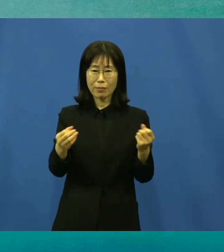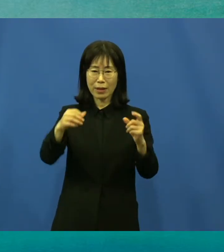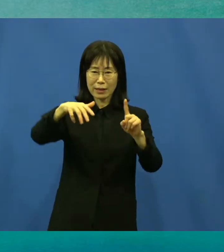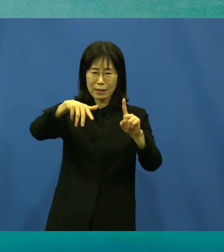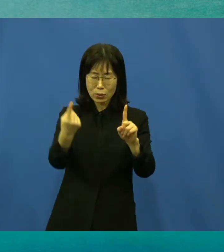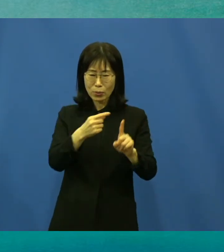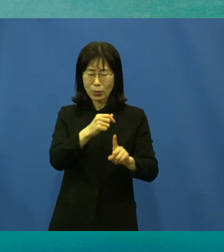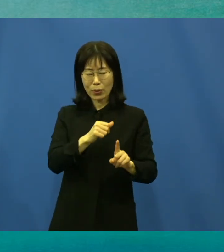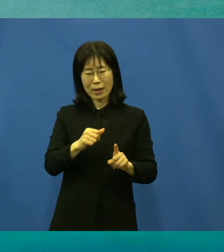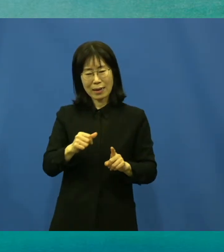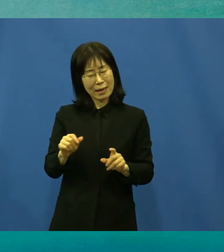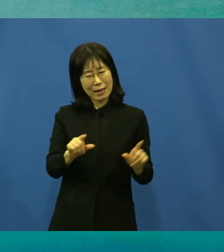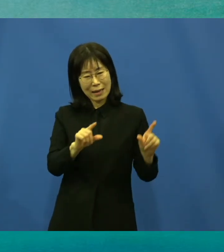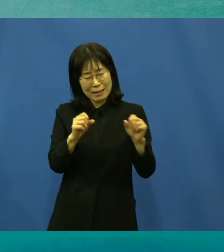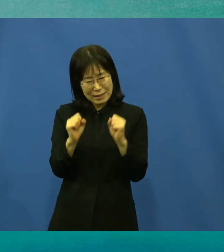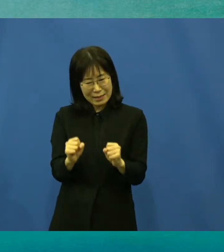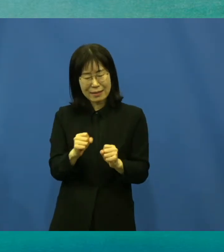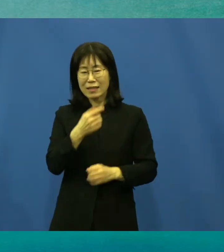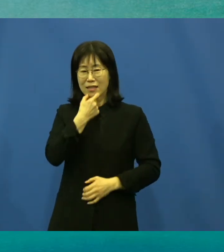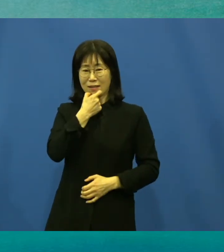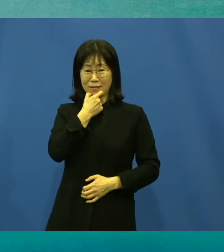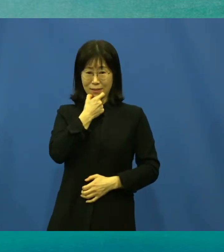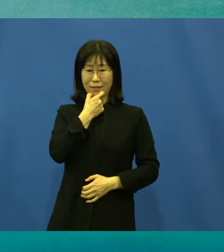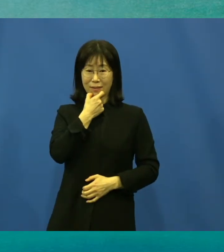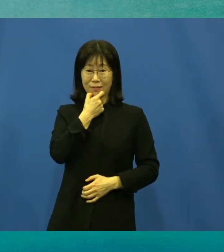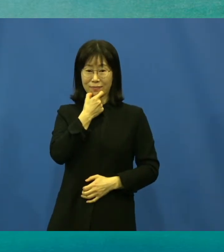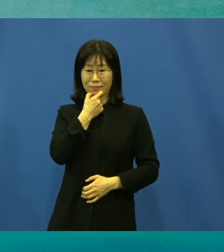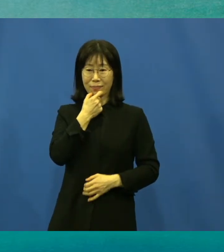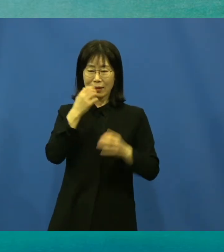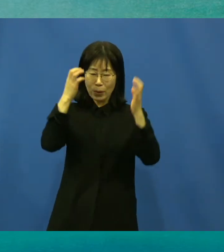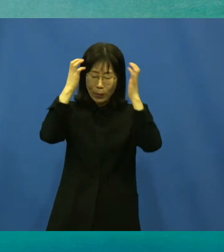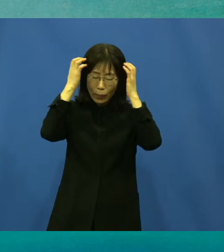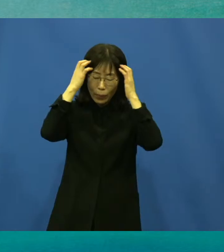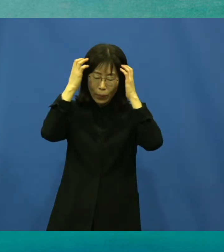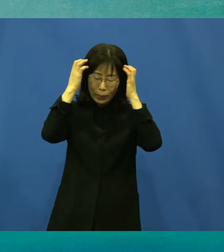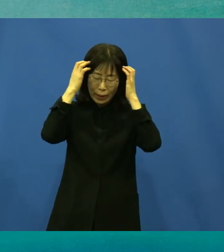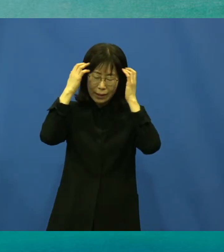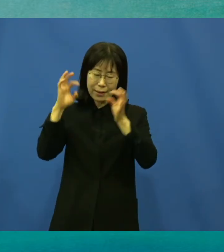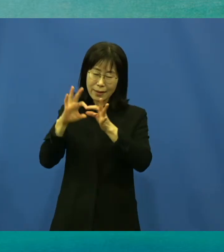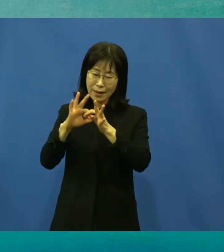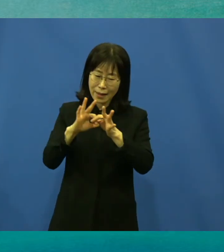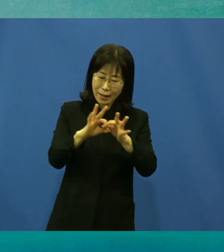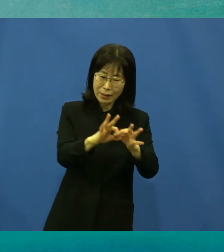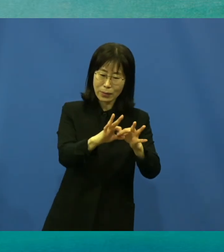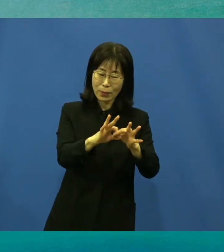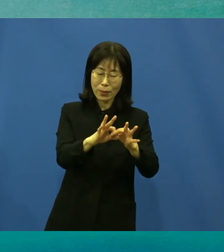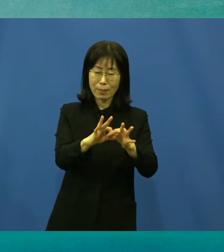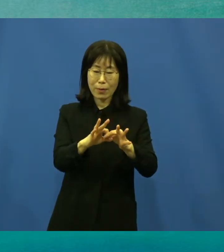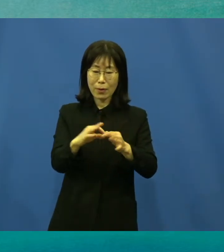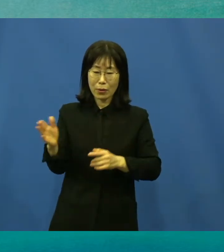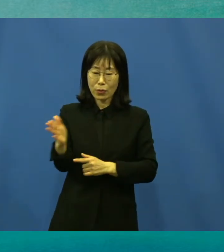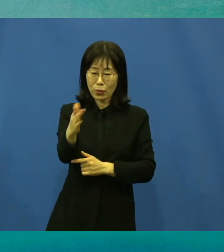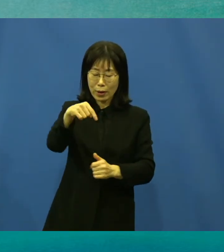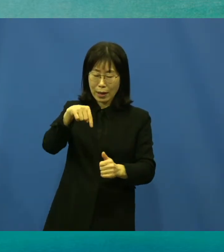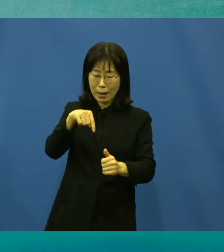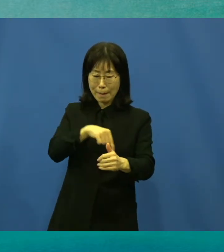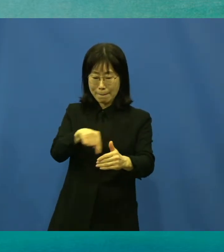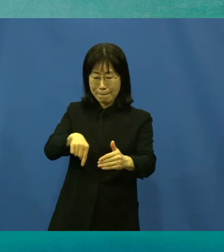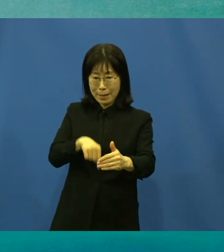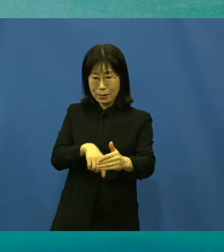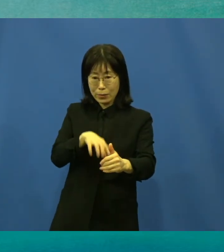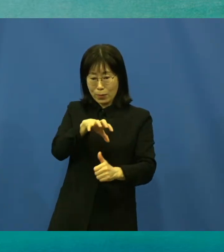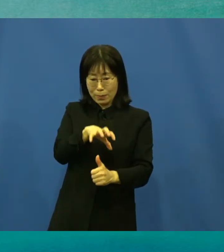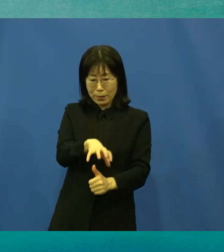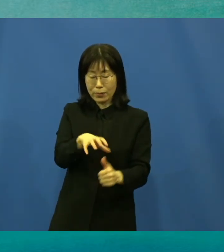그런 삶이 지속된다면, 그런 고통이 끝이 나지 않고 이어진다면 어떻게 될까요? 과연 견딜